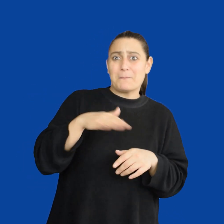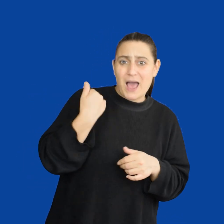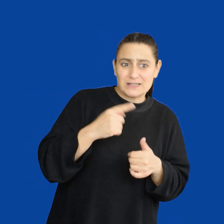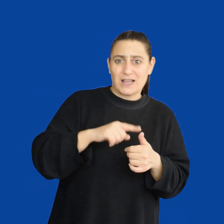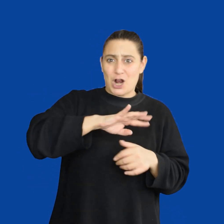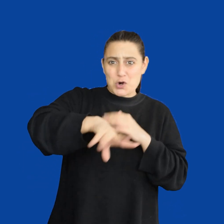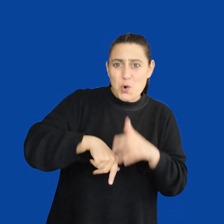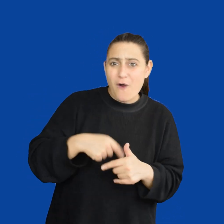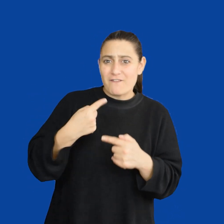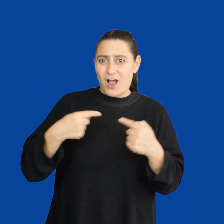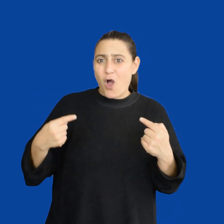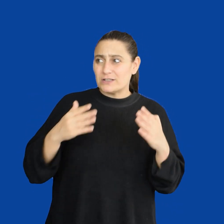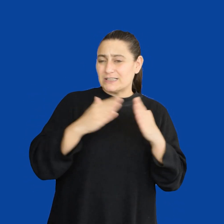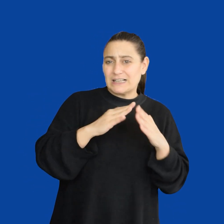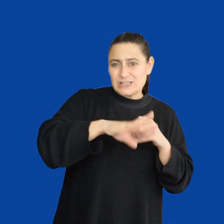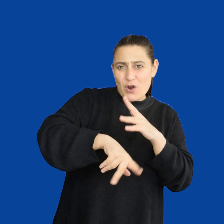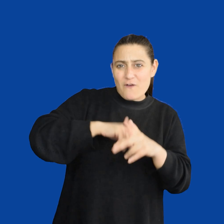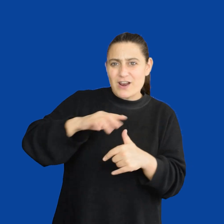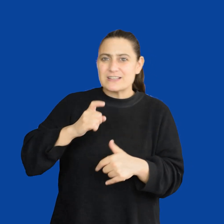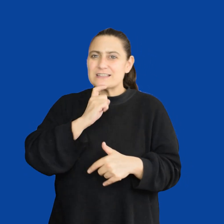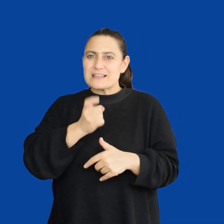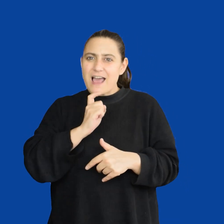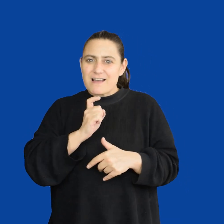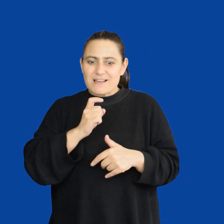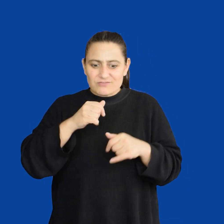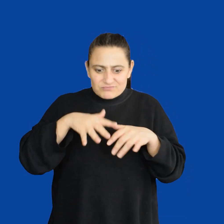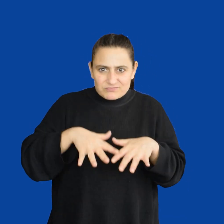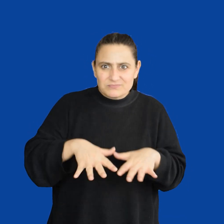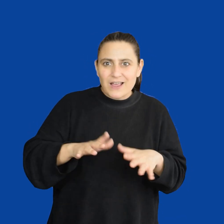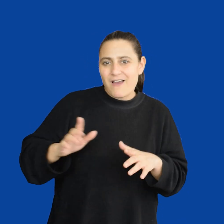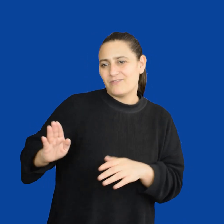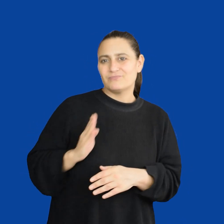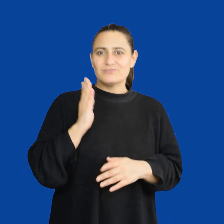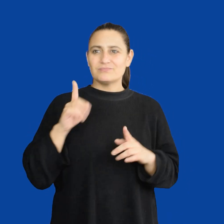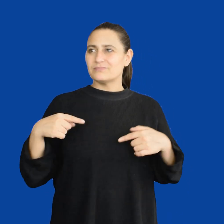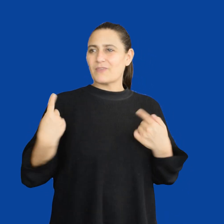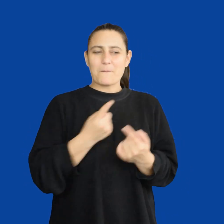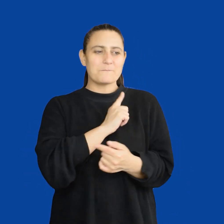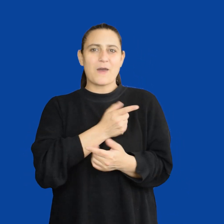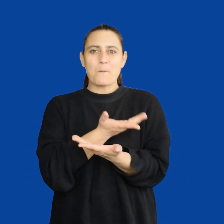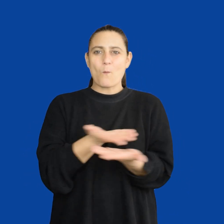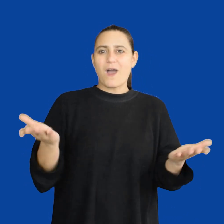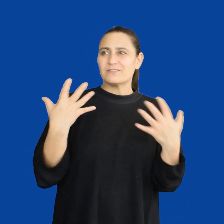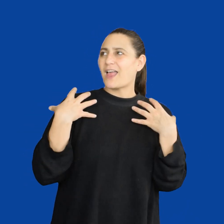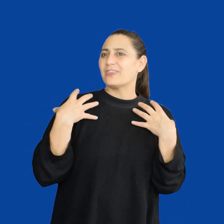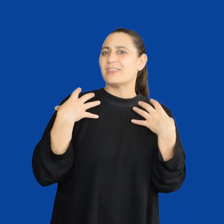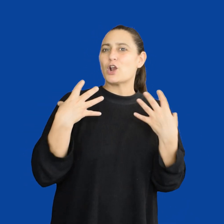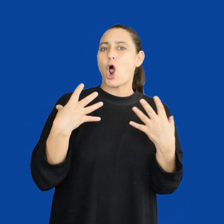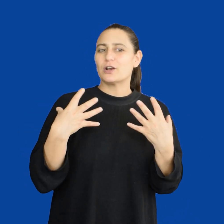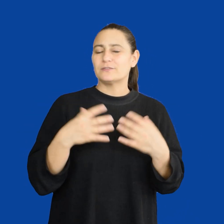extirpa únicamente de la vida, sus bienes enriquecen al verdugo y su sangre forja la gloria del grupo dominante,